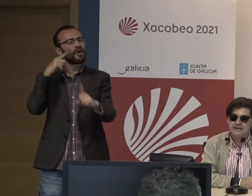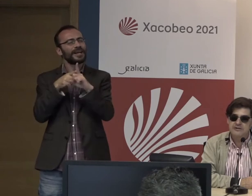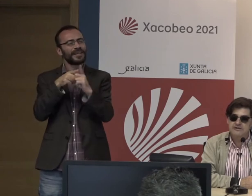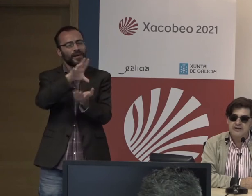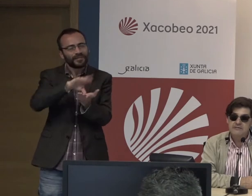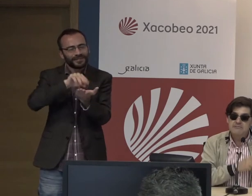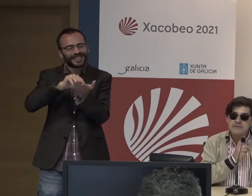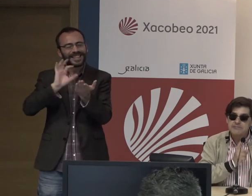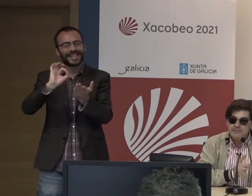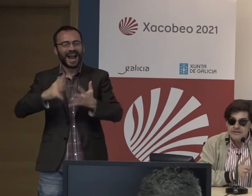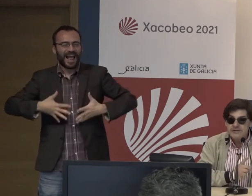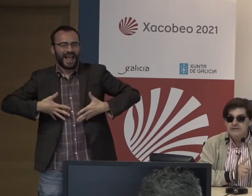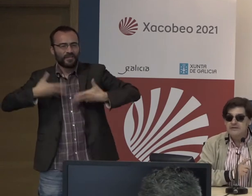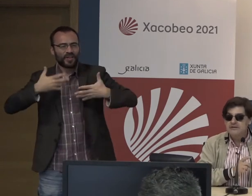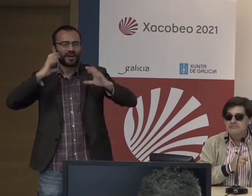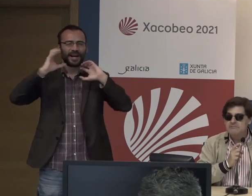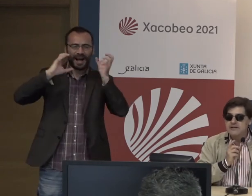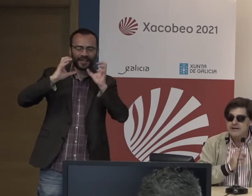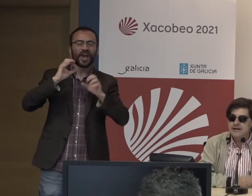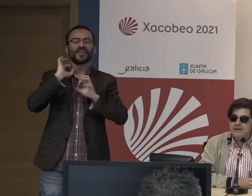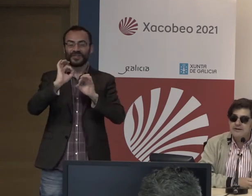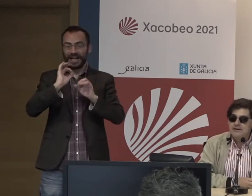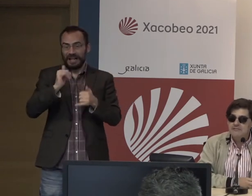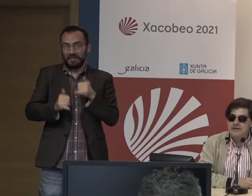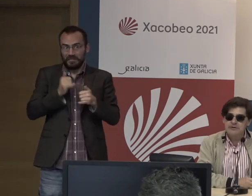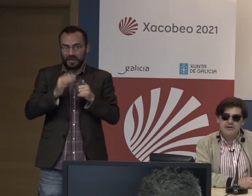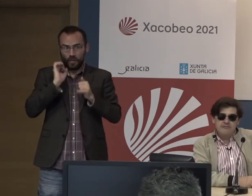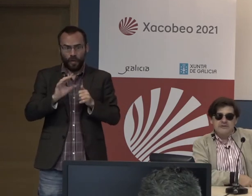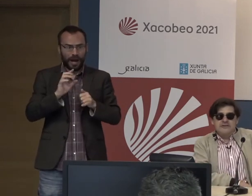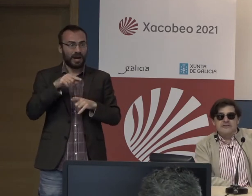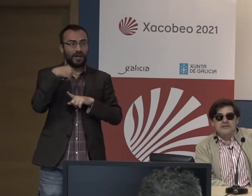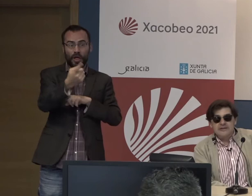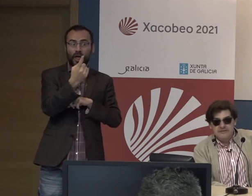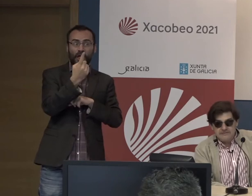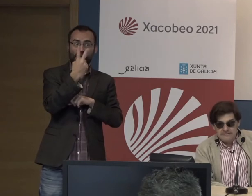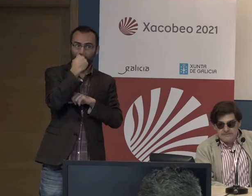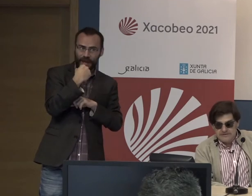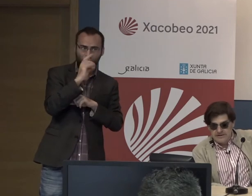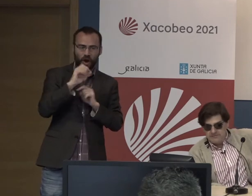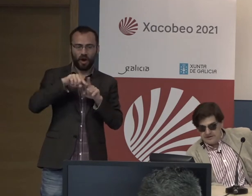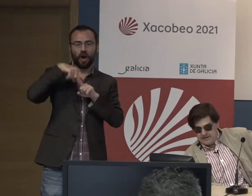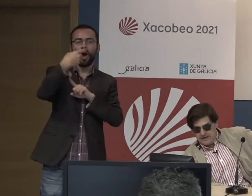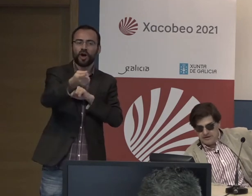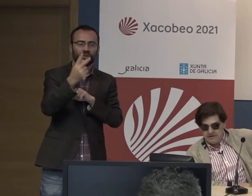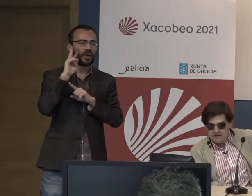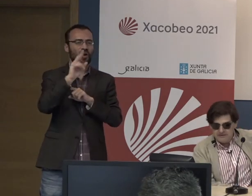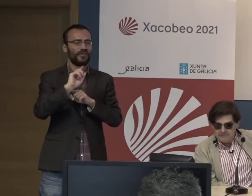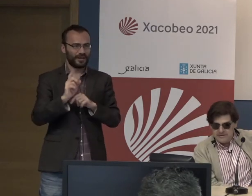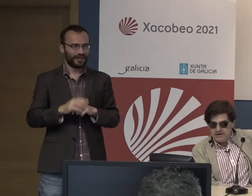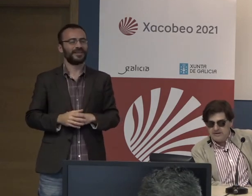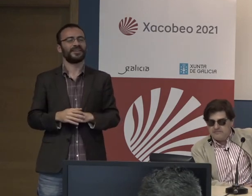y su atención. Misma bici, misma etapa, mismos kilómetros. Sí, sí, pero ¿cómo es selección? Sí, es que este habla